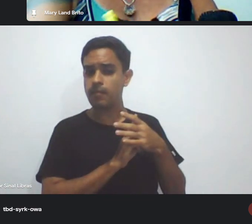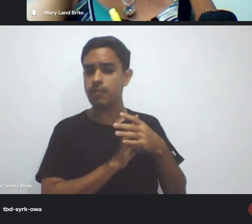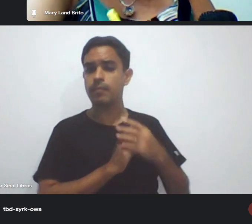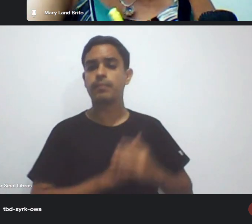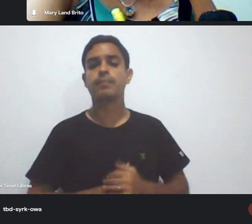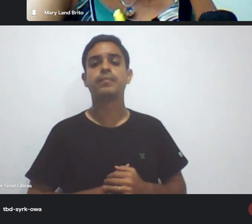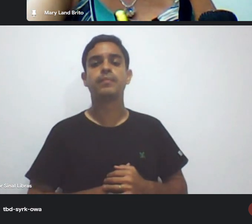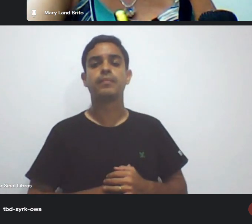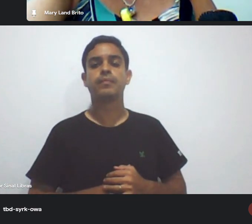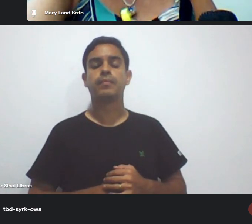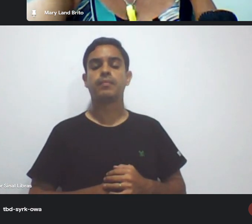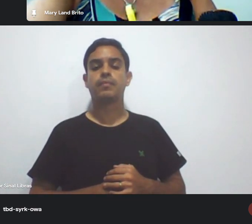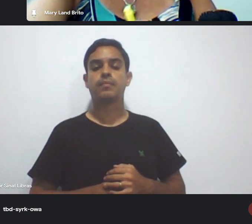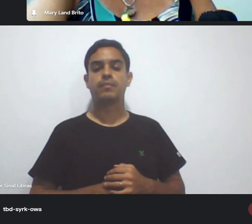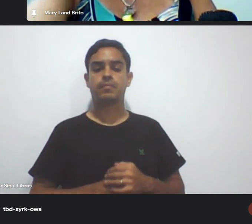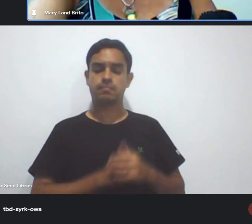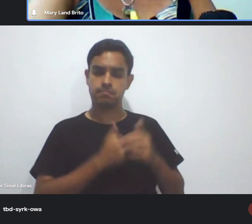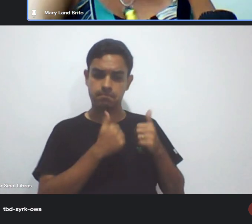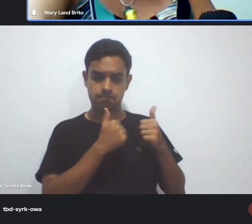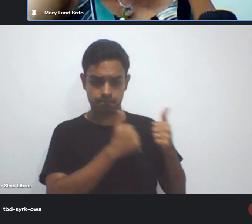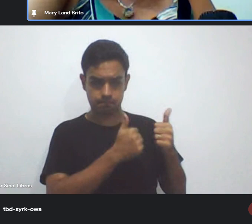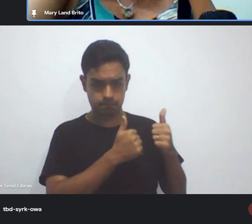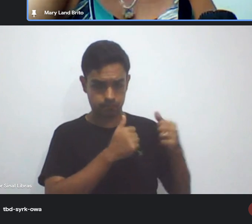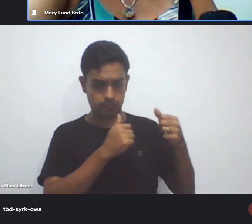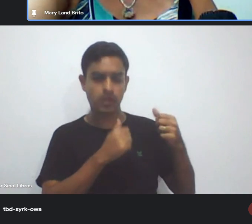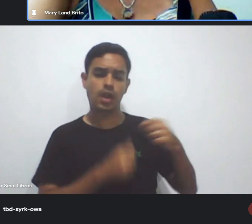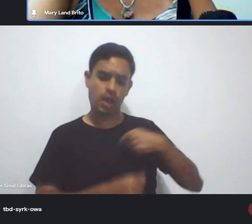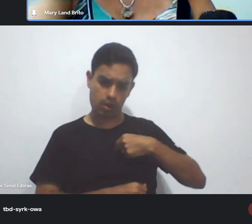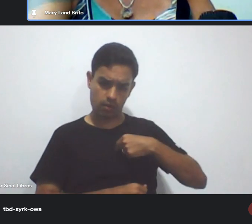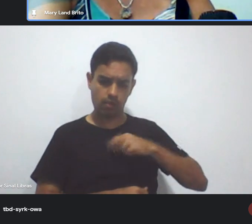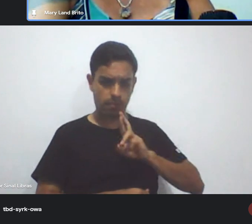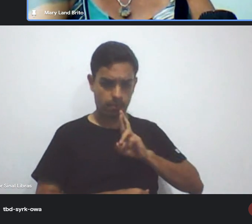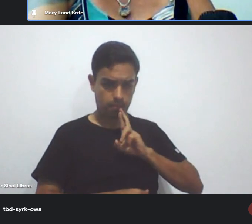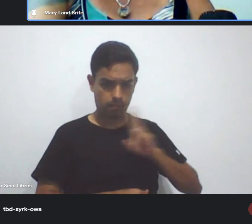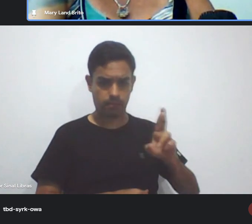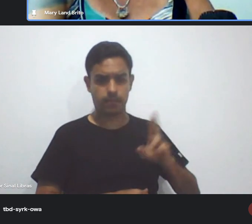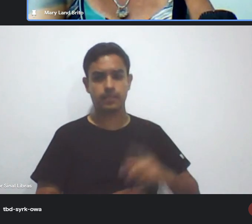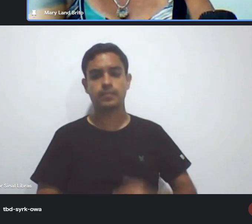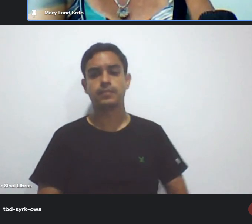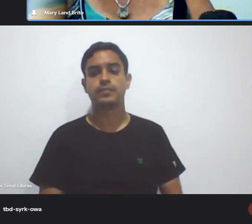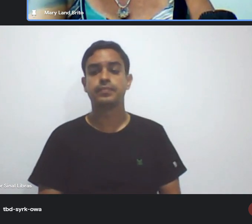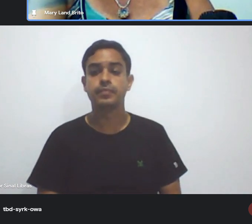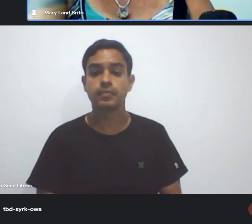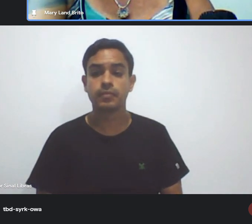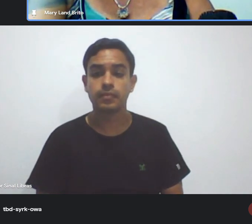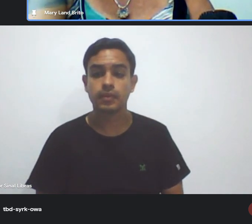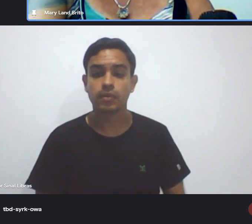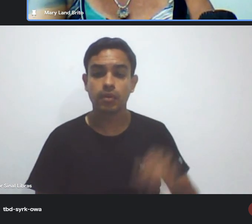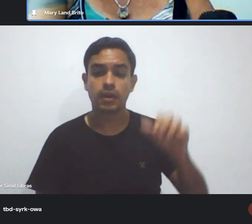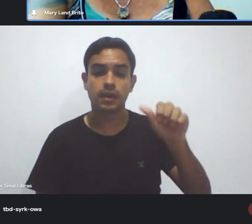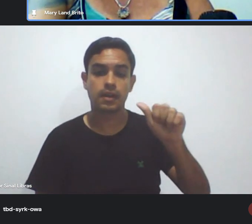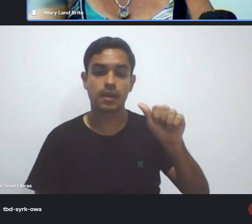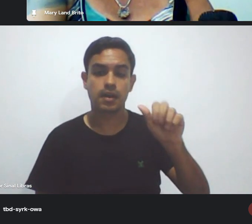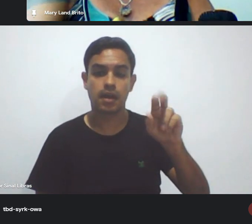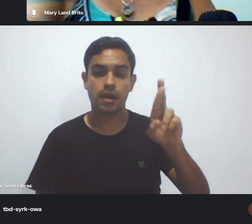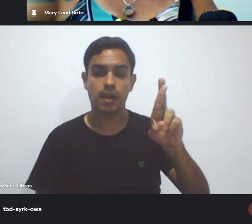Beleza, só essas duas. Só essas já, respondo já, vou juntar e respondo. Armando, agora.